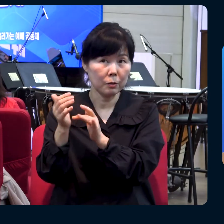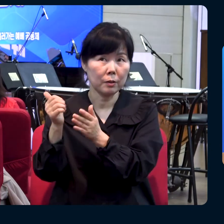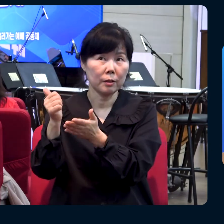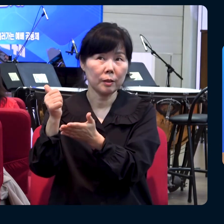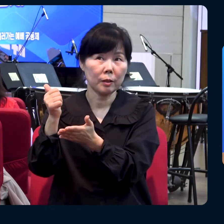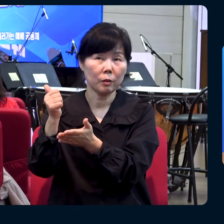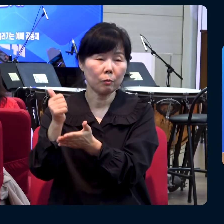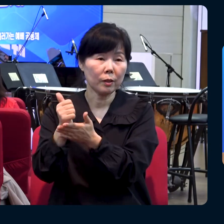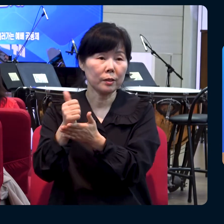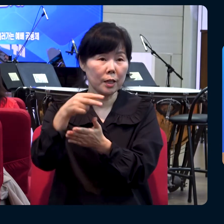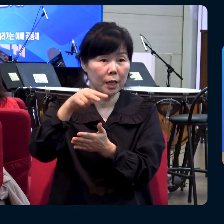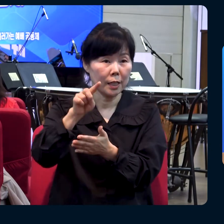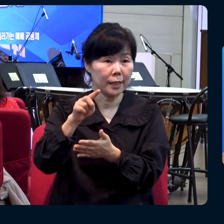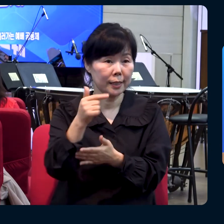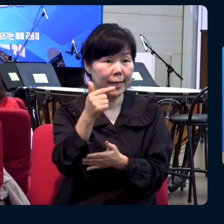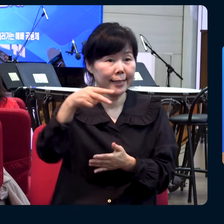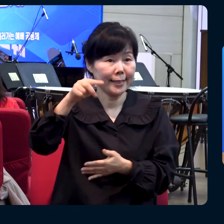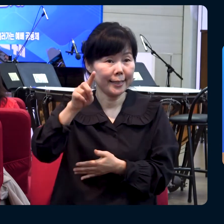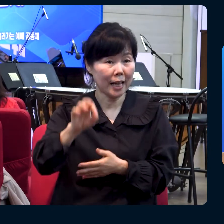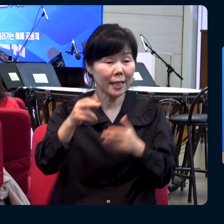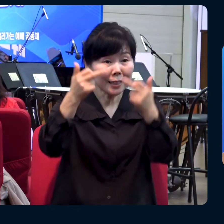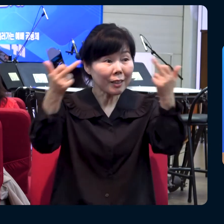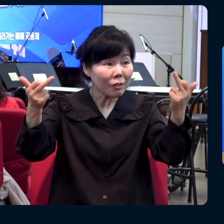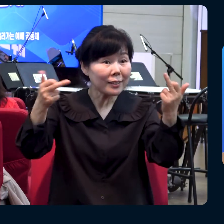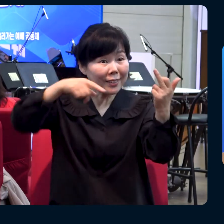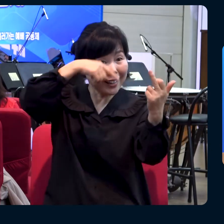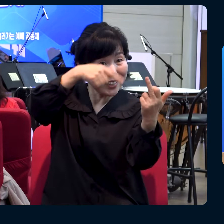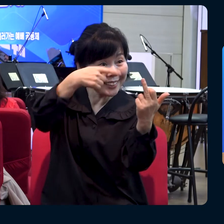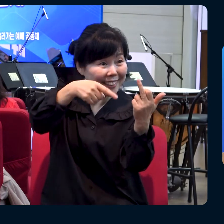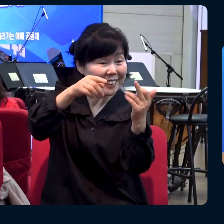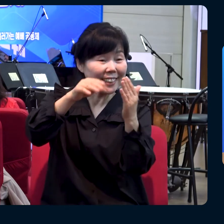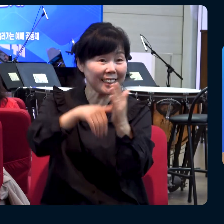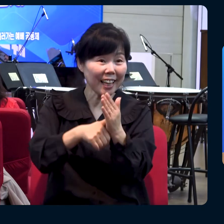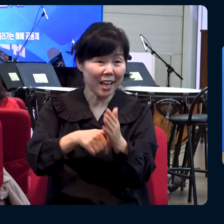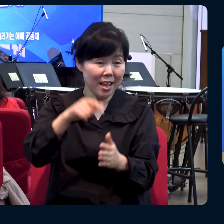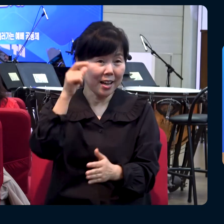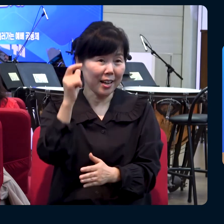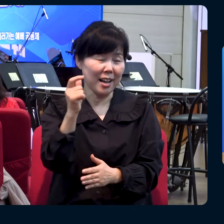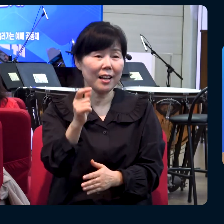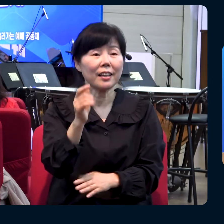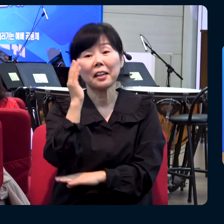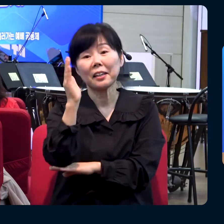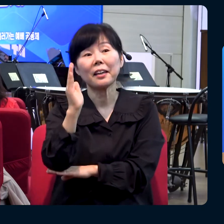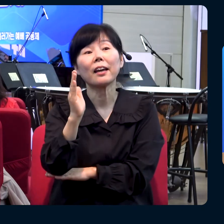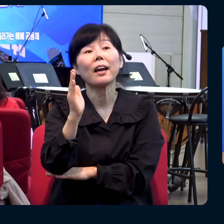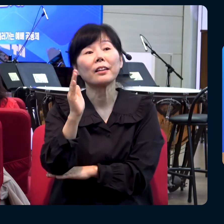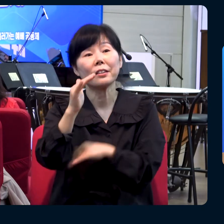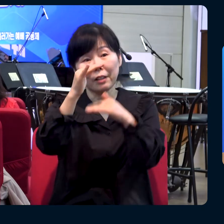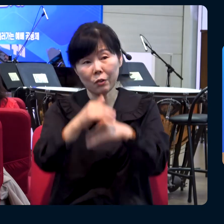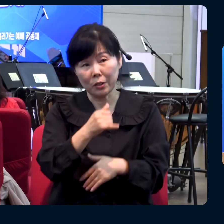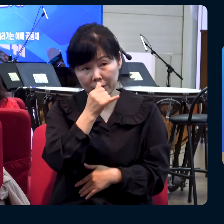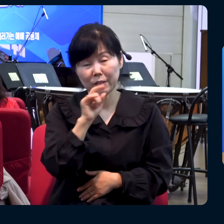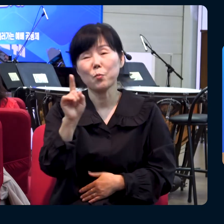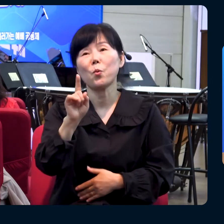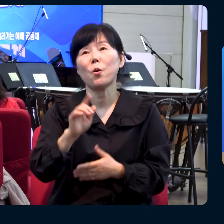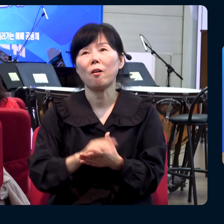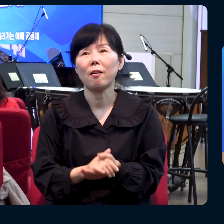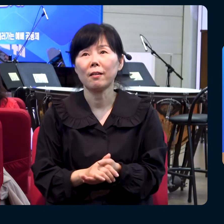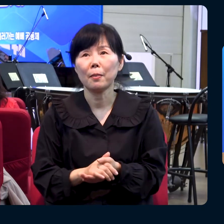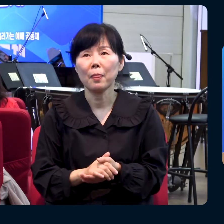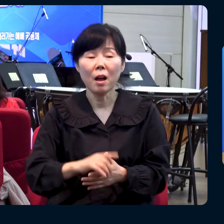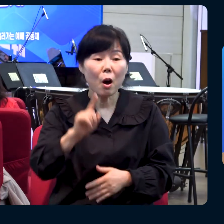예수님이 산상순을 말씀하실 때 굉장히 강하게 말씀하신 표현들이 나옵니다. 그게